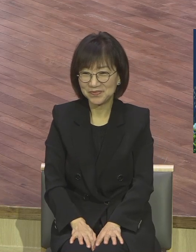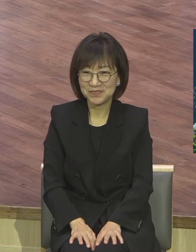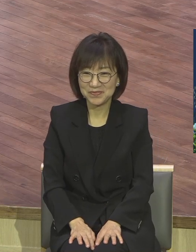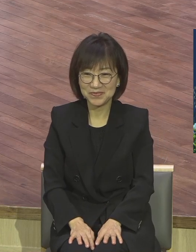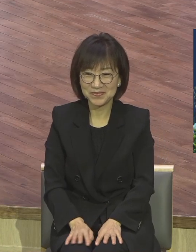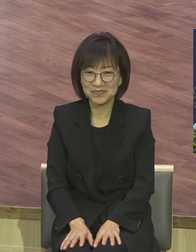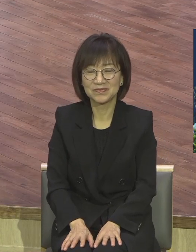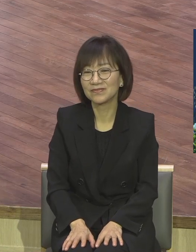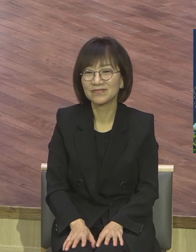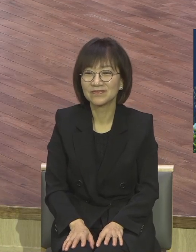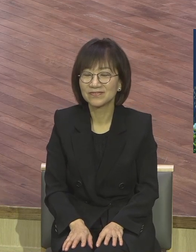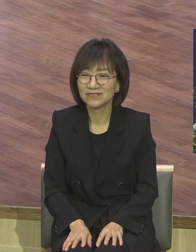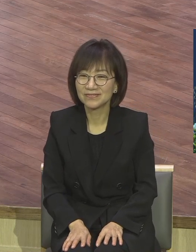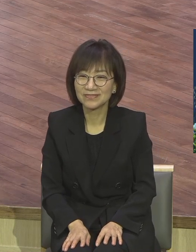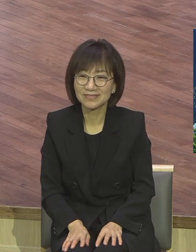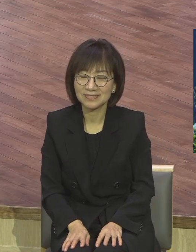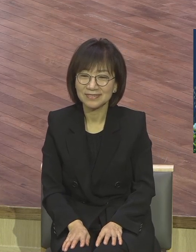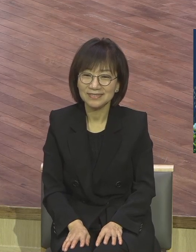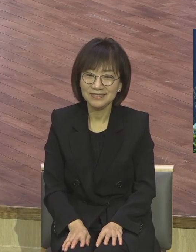그렇습니다.